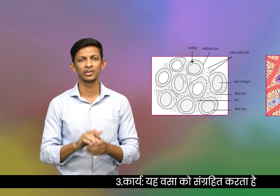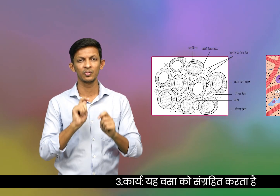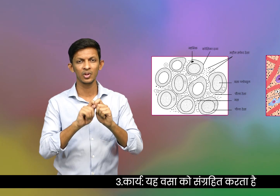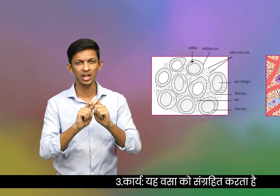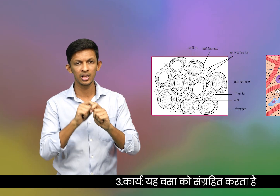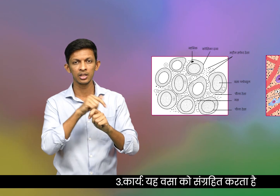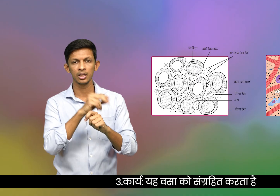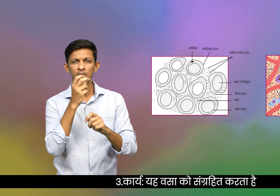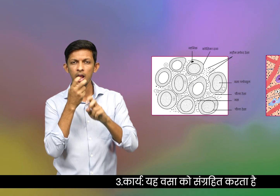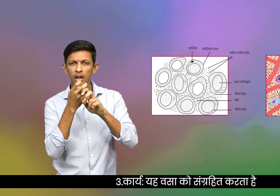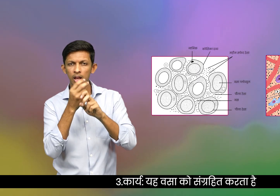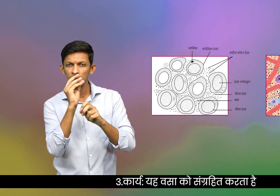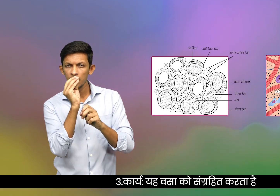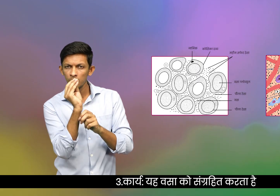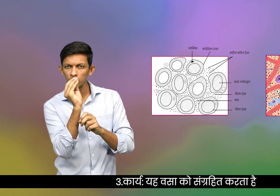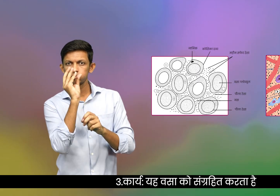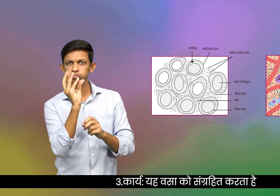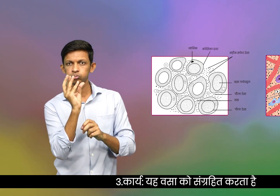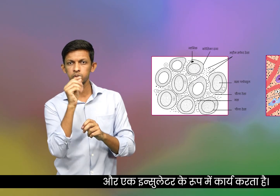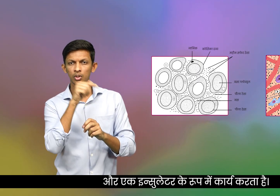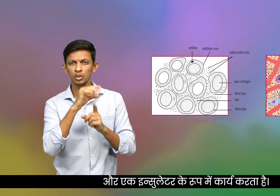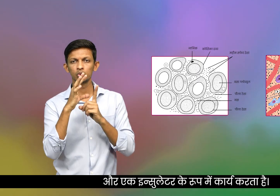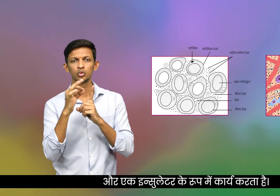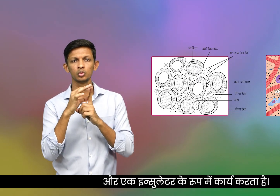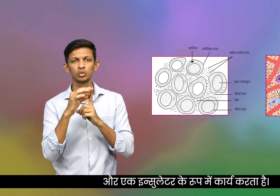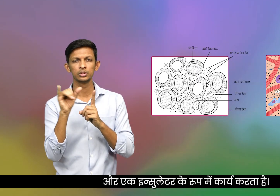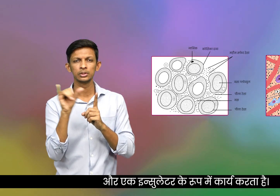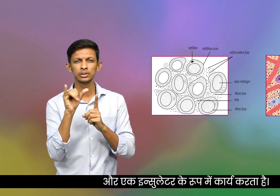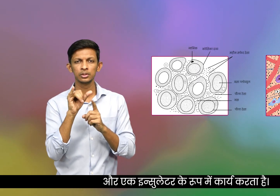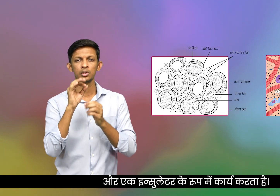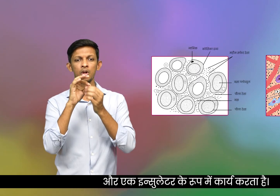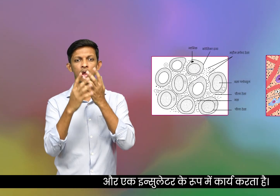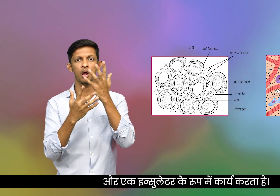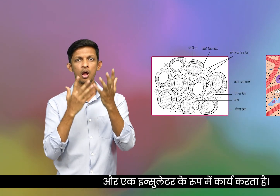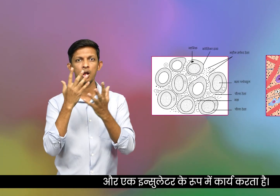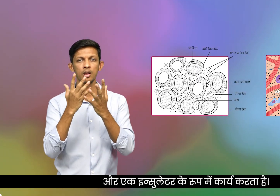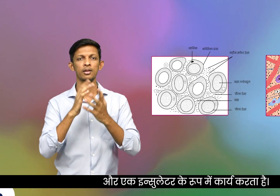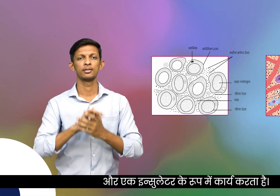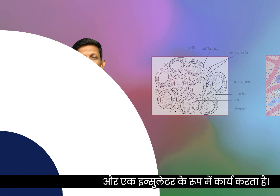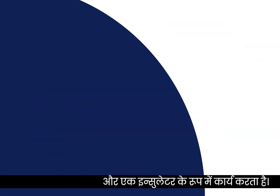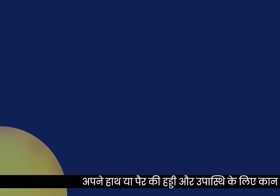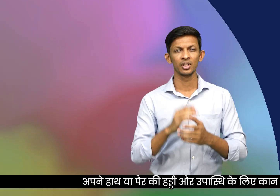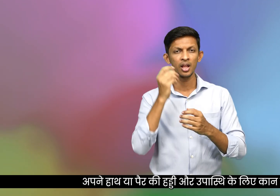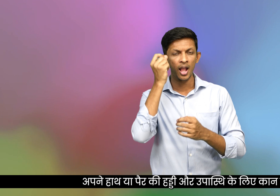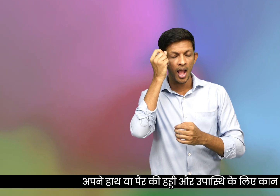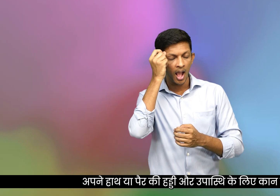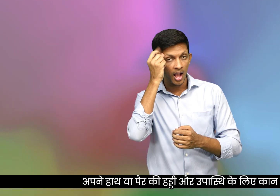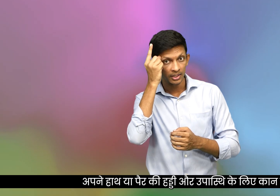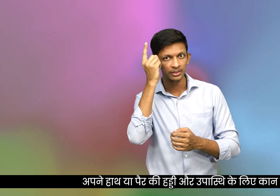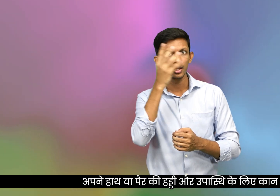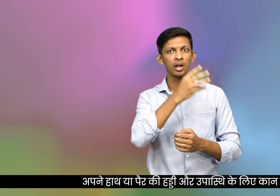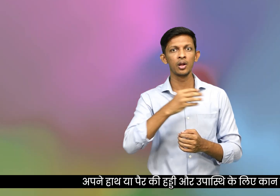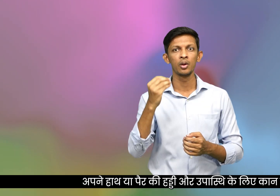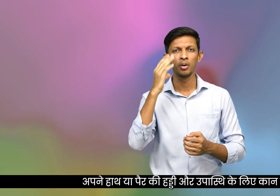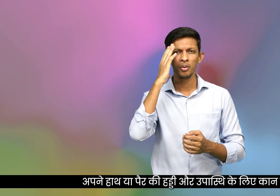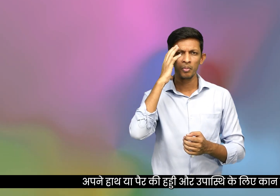तीसरा, कार्य। यह वसा को संग्रहित करता है और एक इंसुलेटर के रूप में कार्य करता है। अपने हाथ या पैर